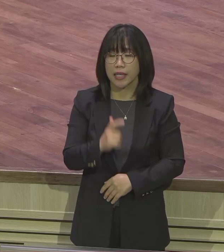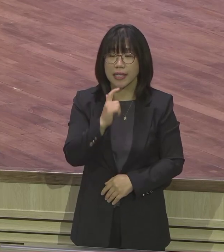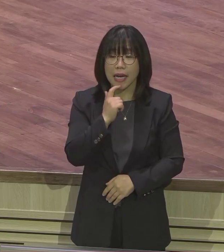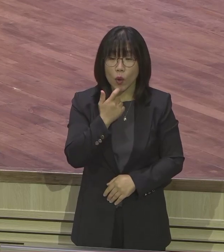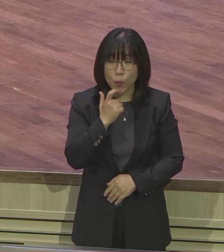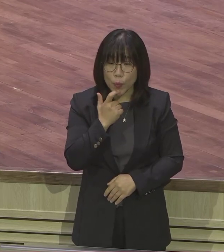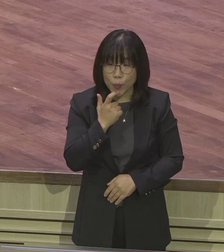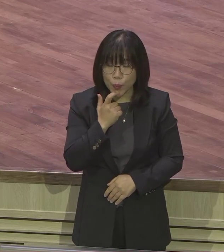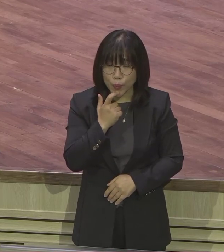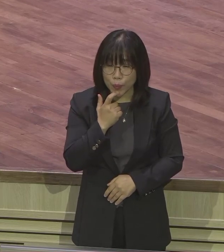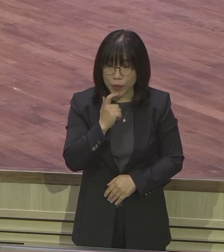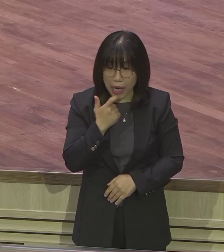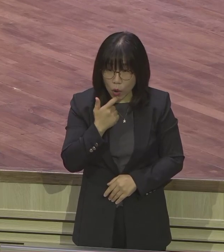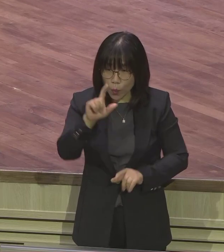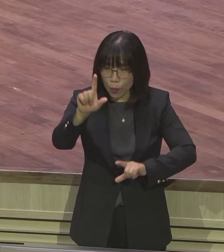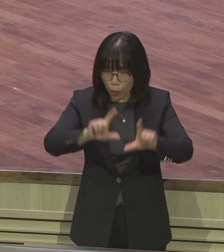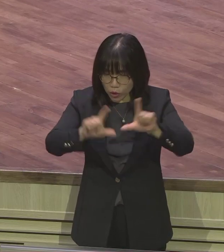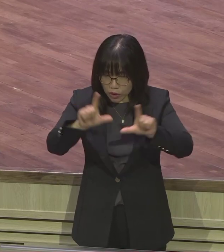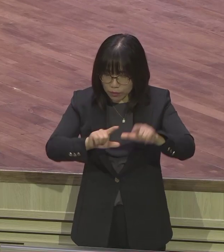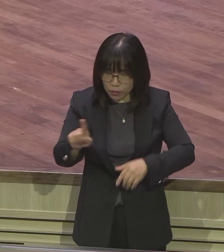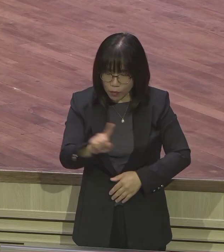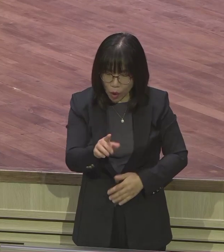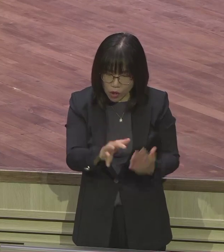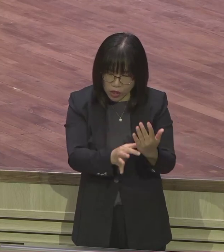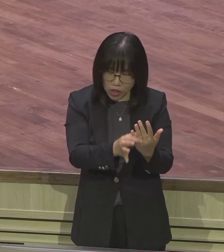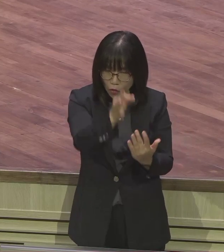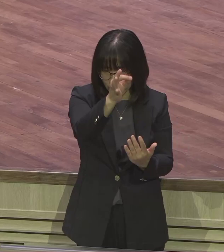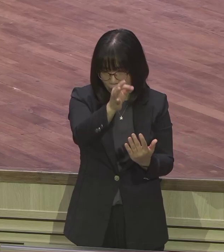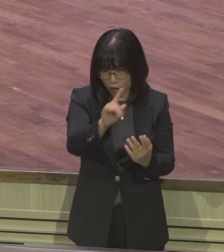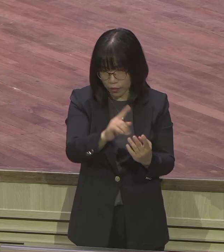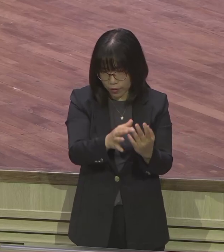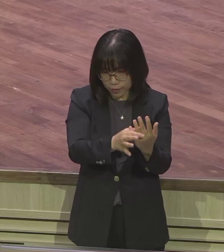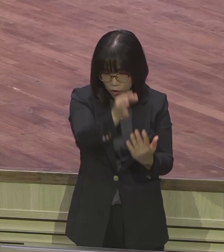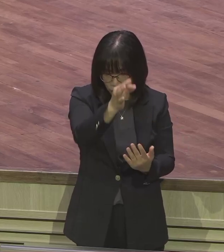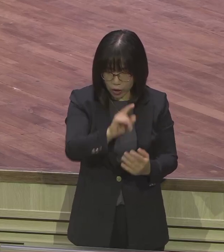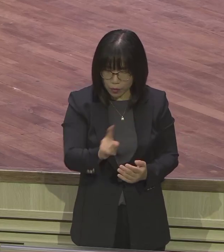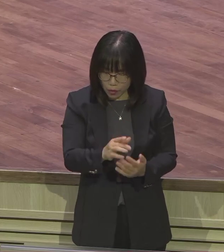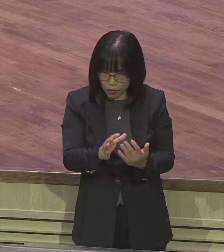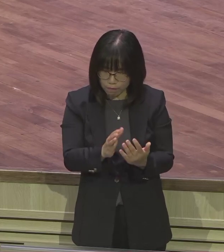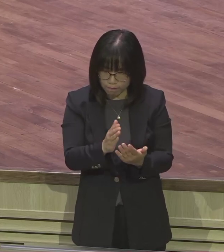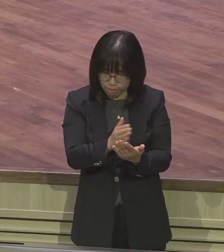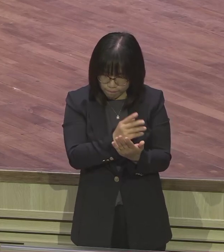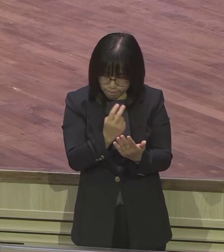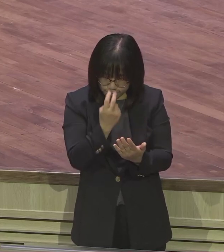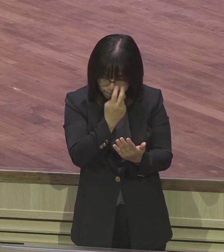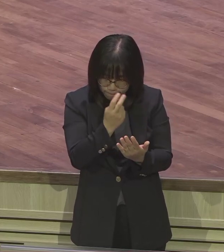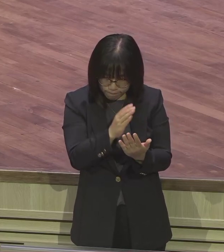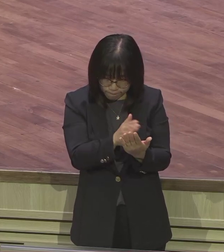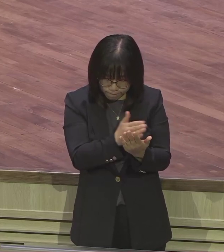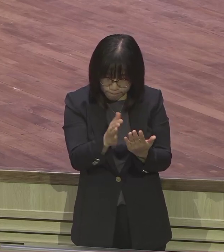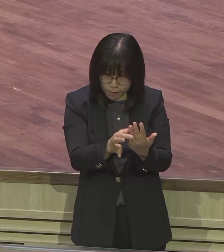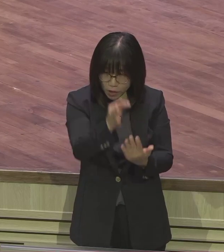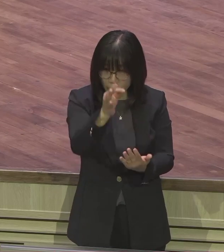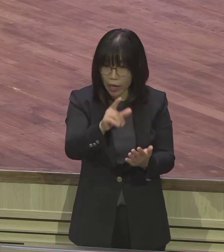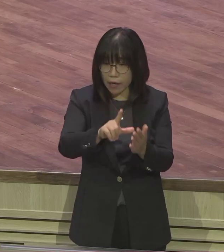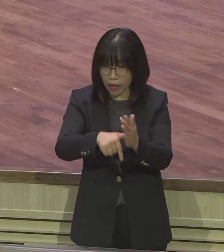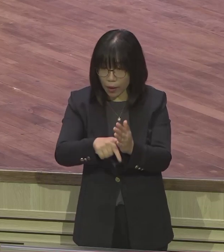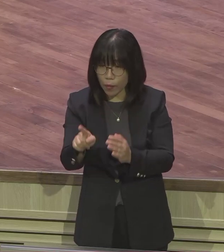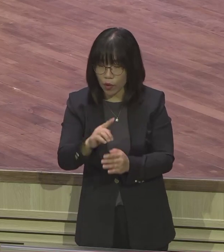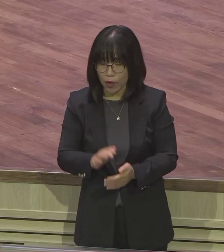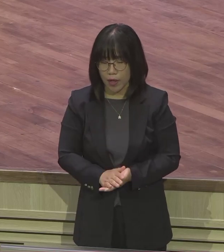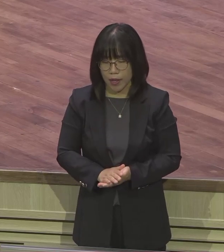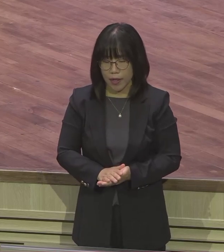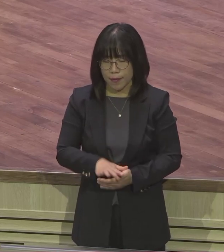선택 기준입니다. 야곱이 선택한 것은 하나님께 희생제사를 드리는 것이었습니다. 지금으로 말하면